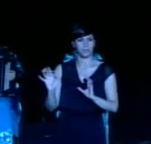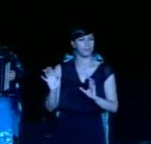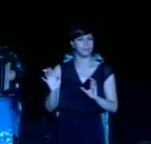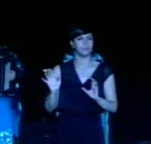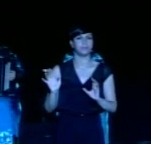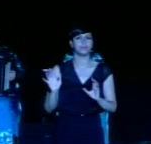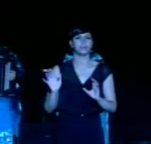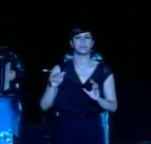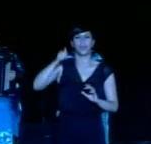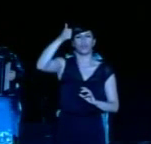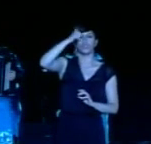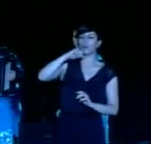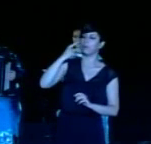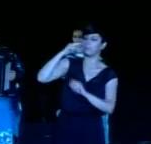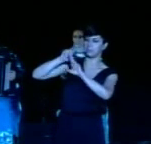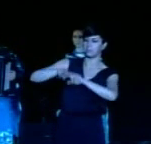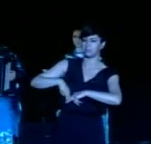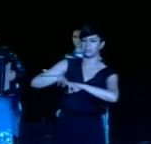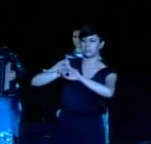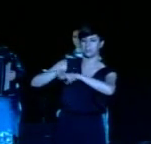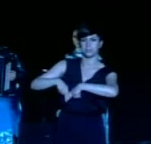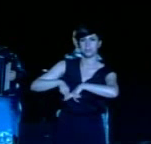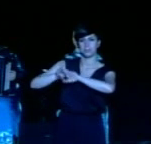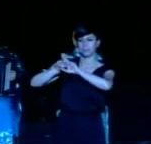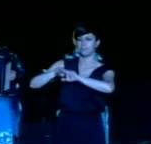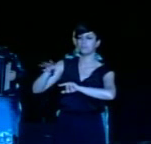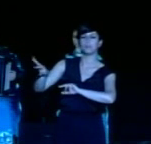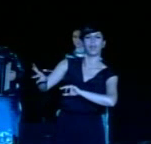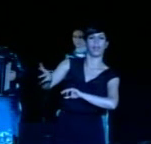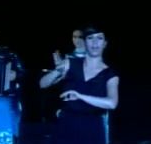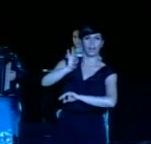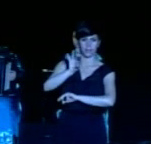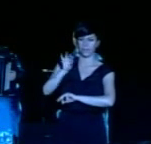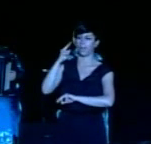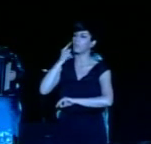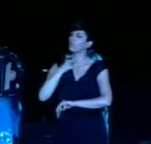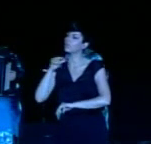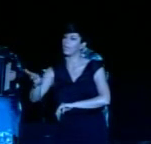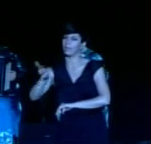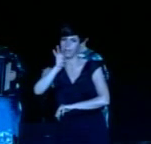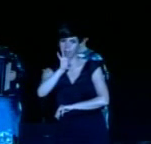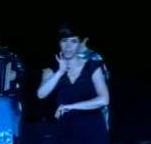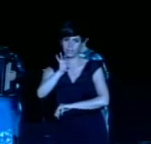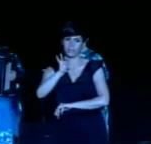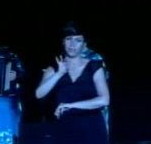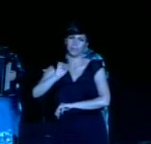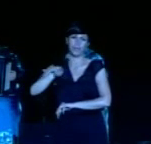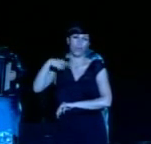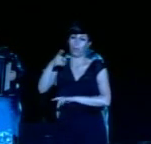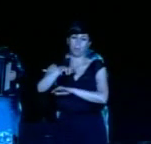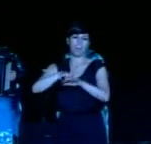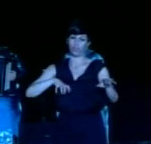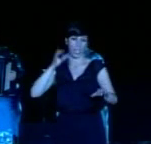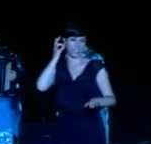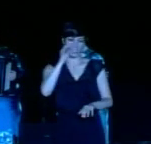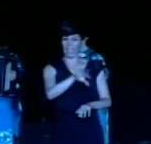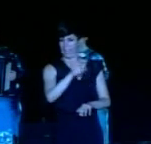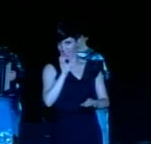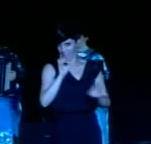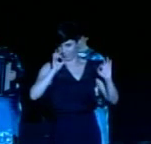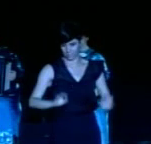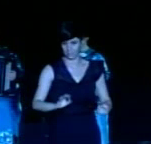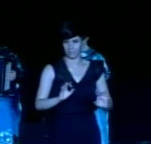Pero ya ellos tomaban nota y elegían a ver quién le gustaba. Luego, seguramente, casi siempre es la mujer la que